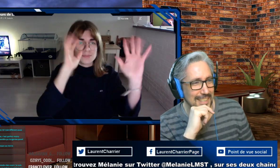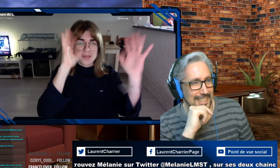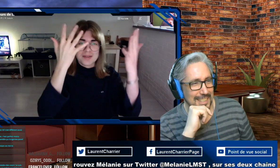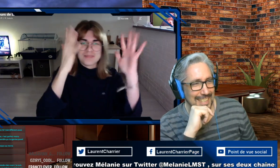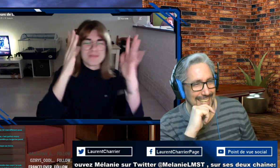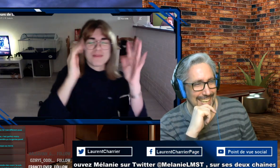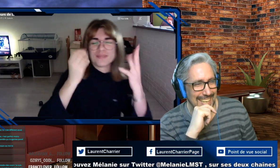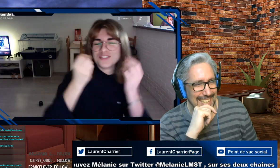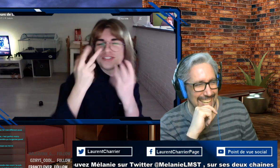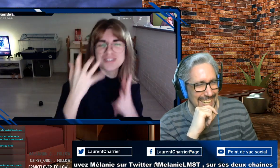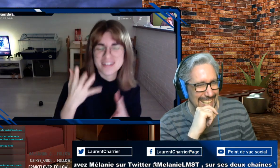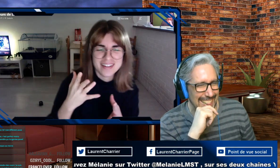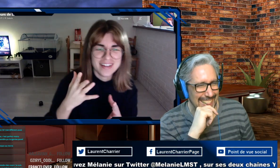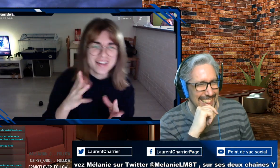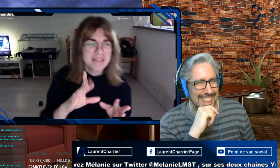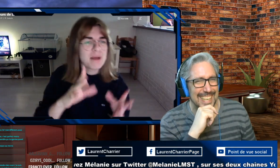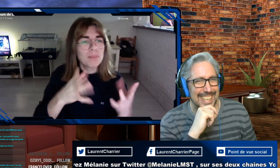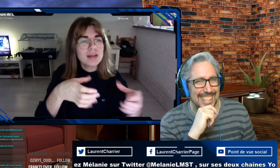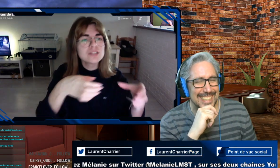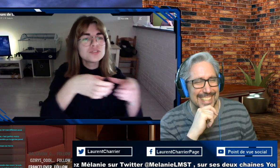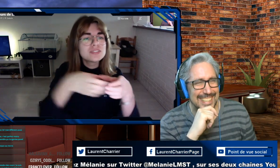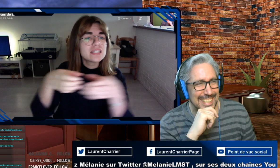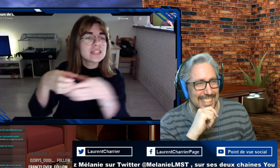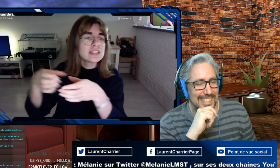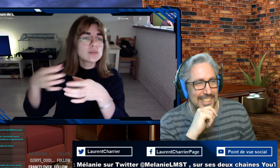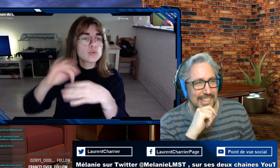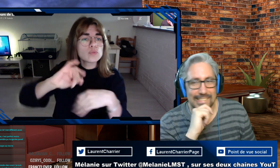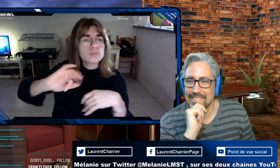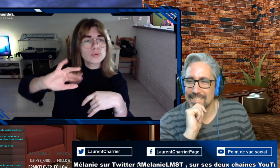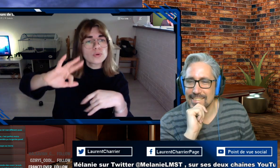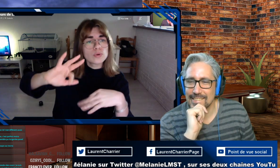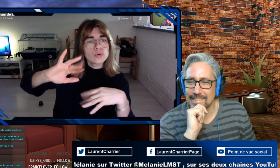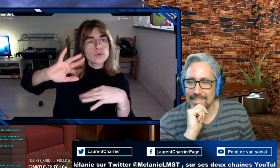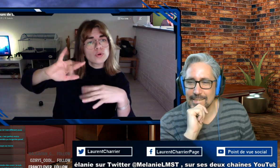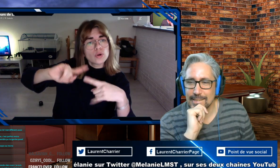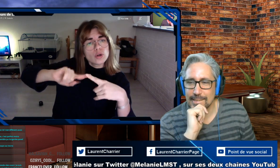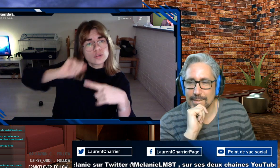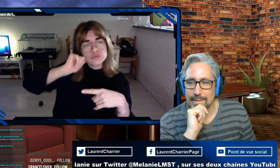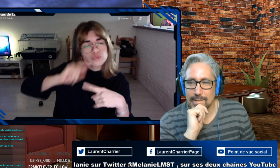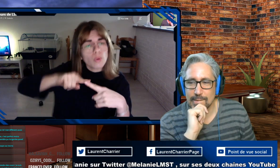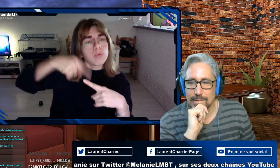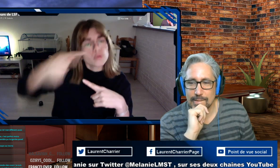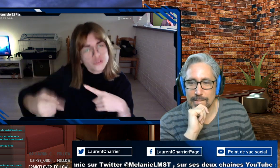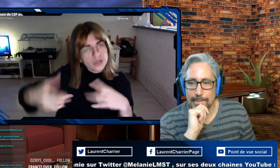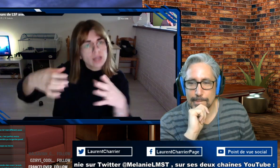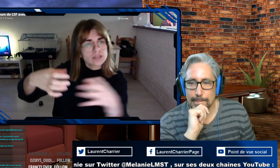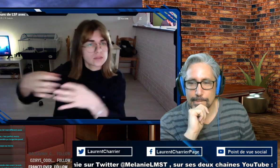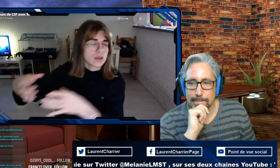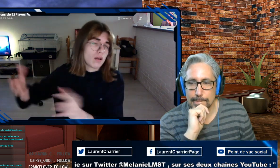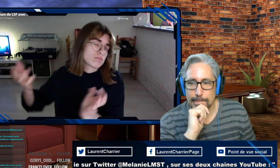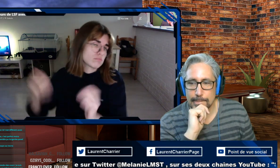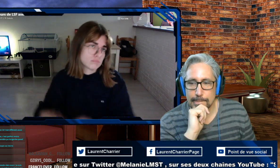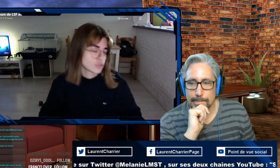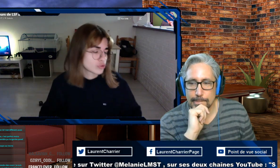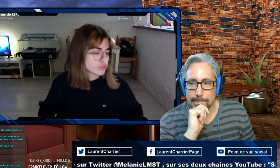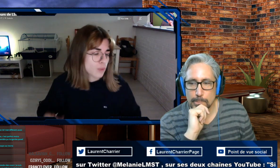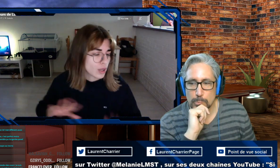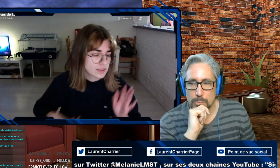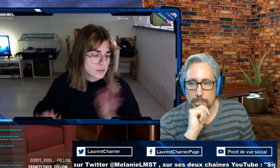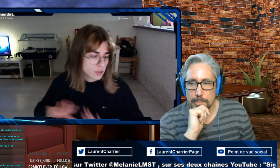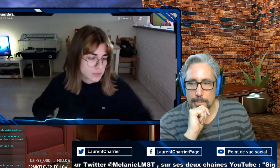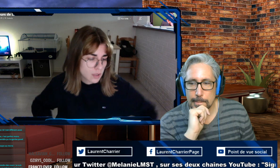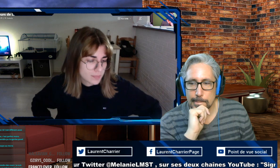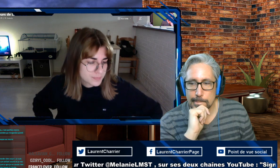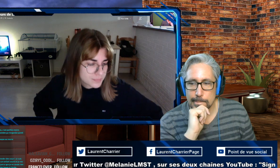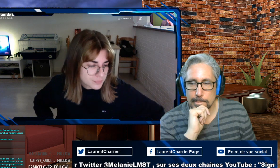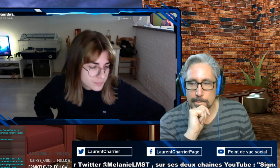Ouais, t'es bien. T'es bien pour chiffrer. Mais après, je fais des groupes le jour prochain, etc. Je